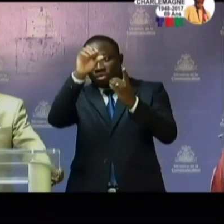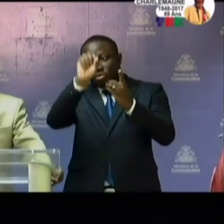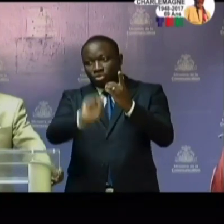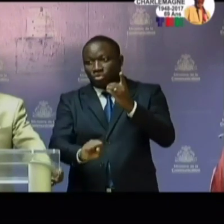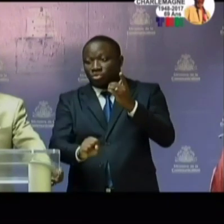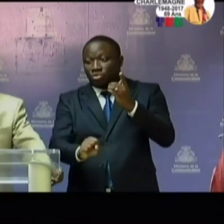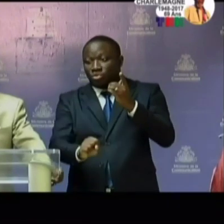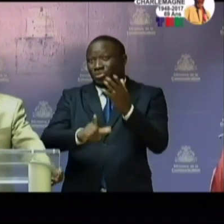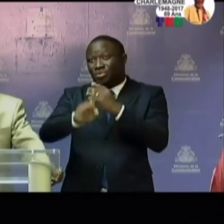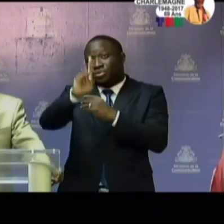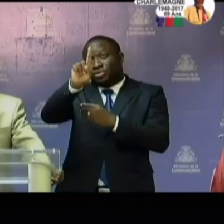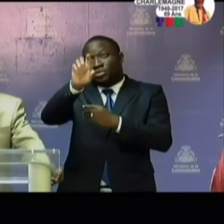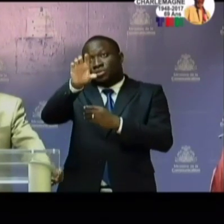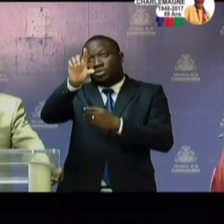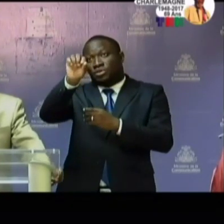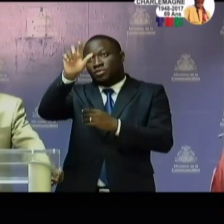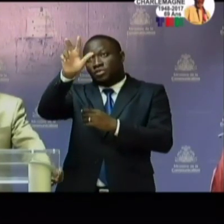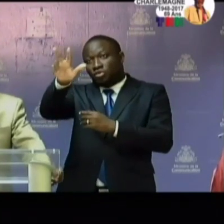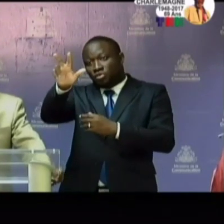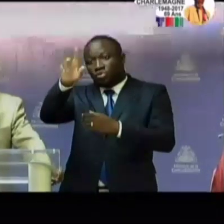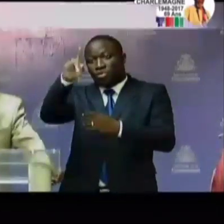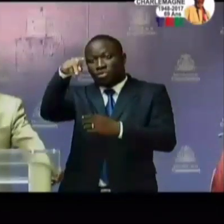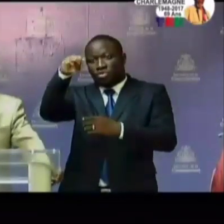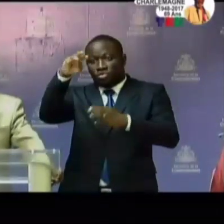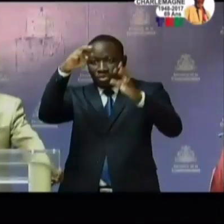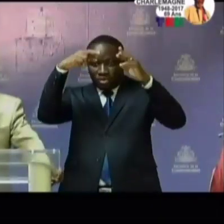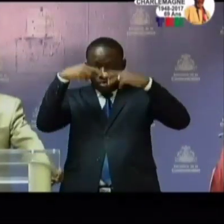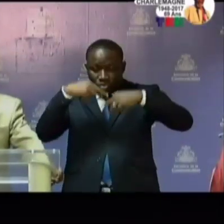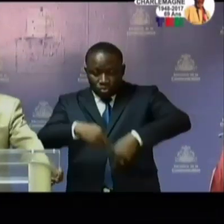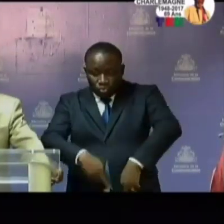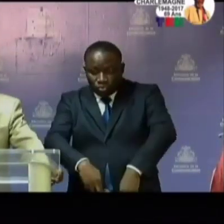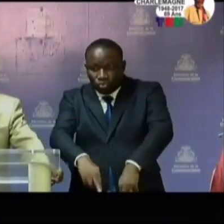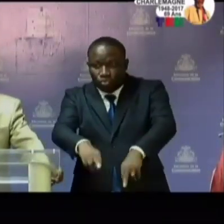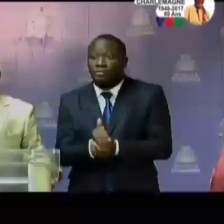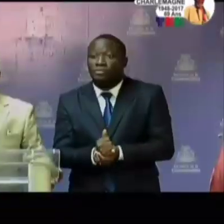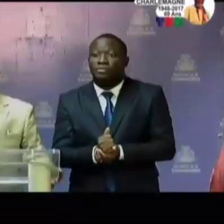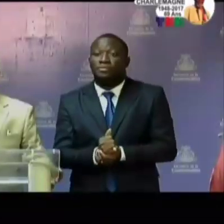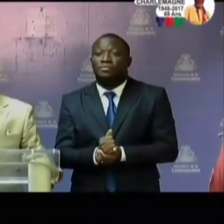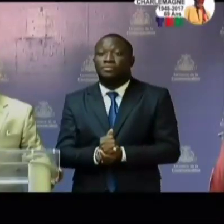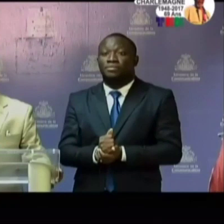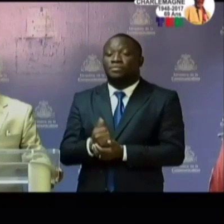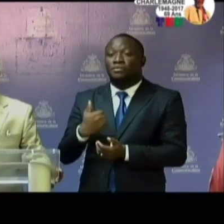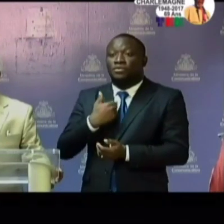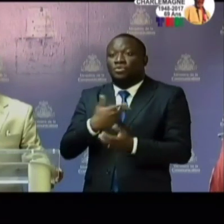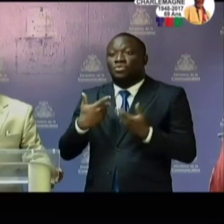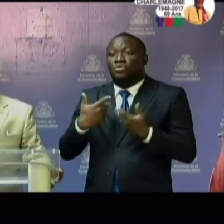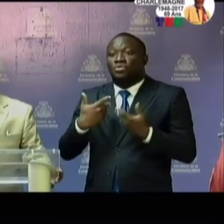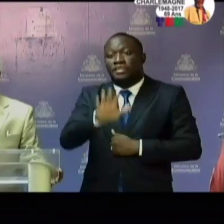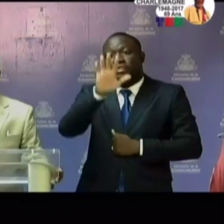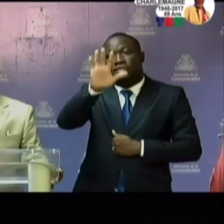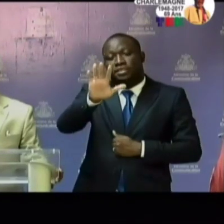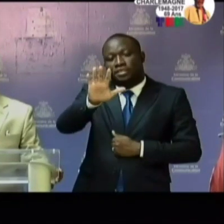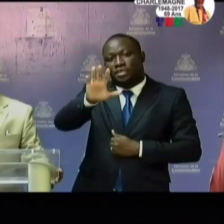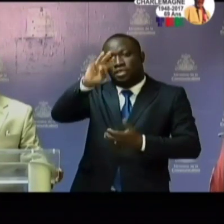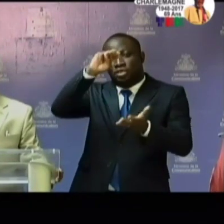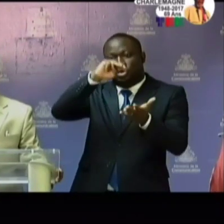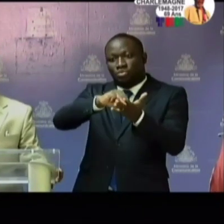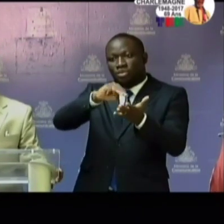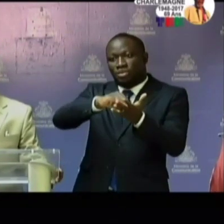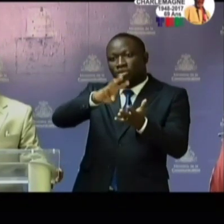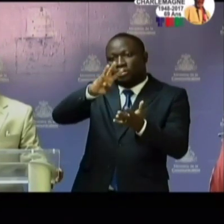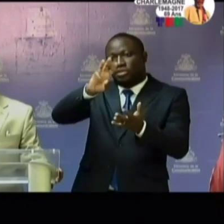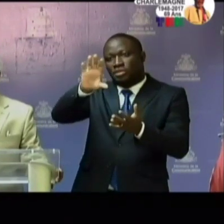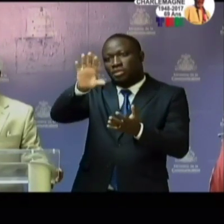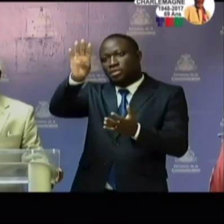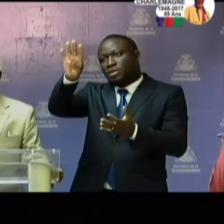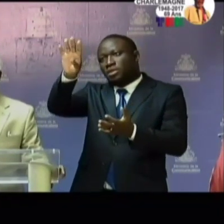environ 123 km de route en termes de reprofilage et de rechargement. Nous gagnons 5 649 mètres